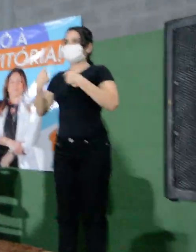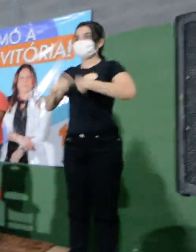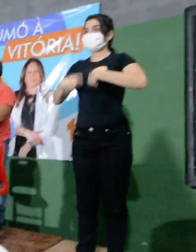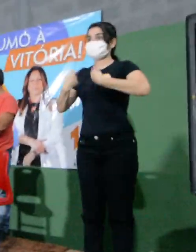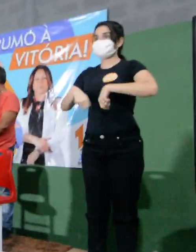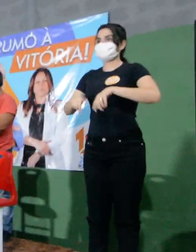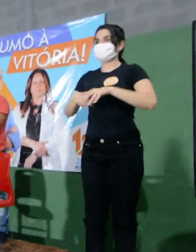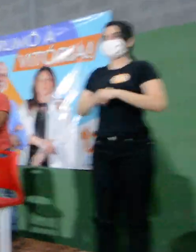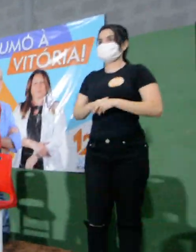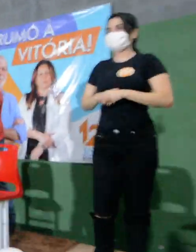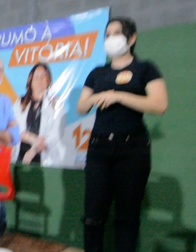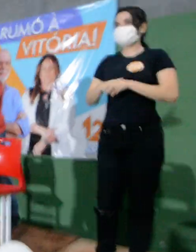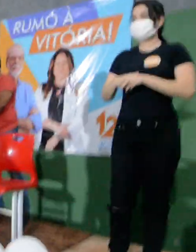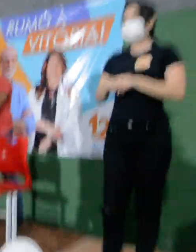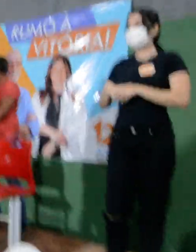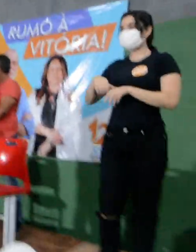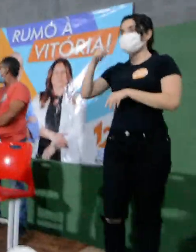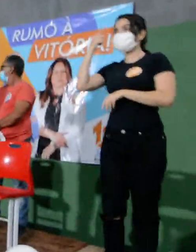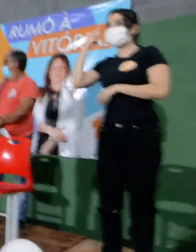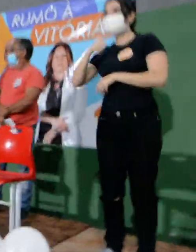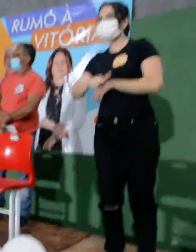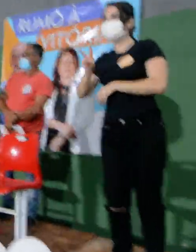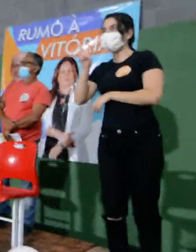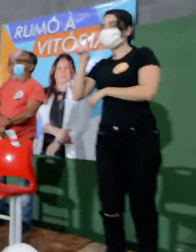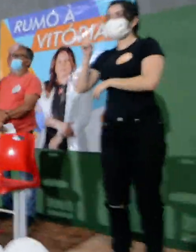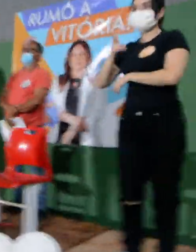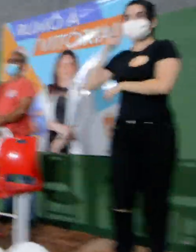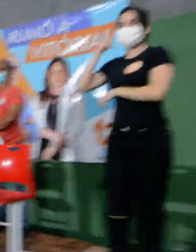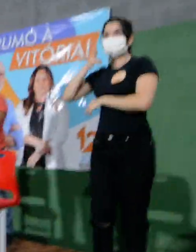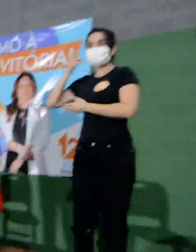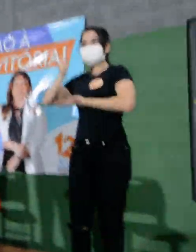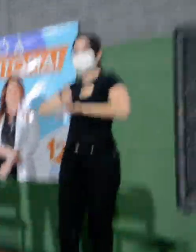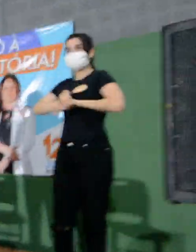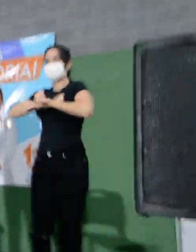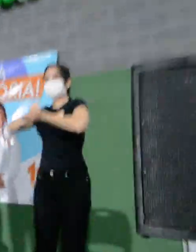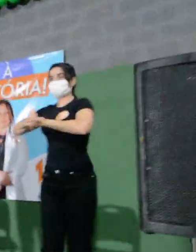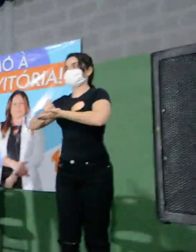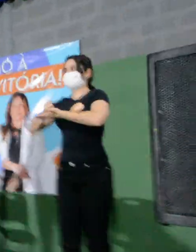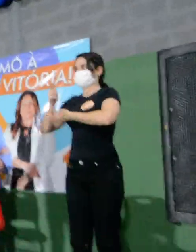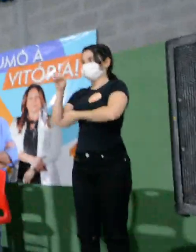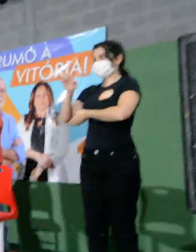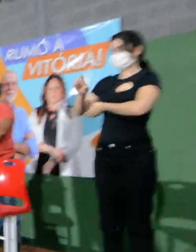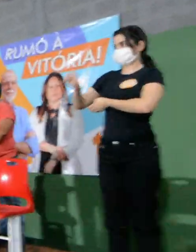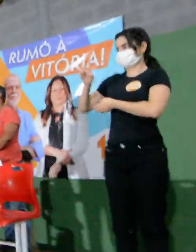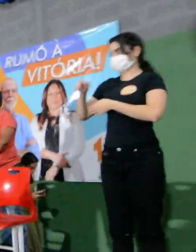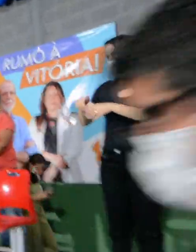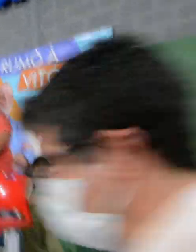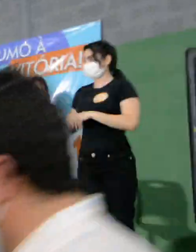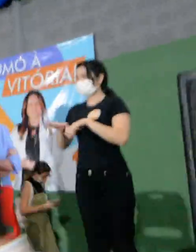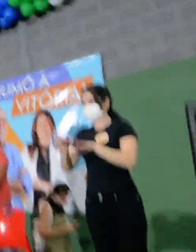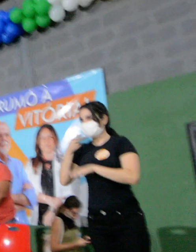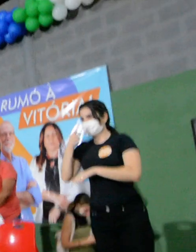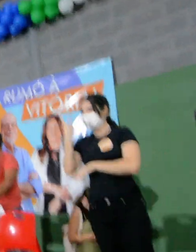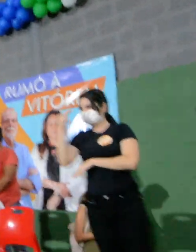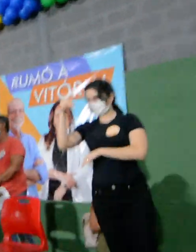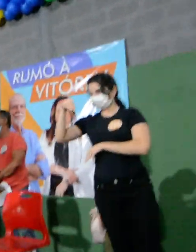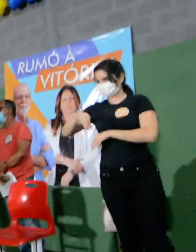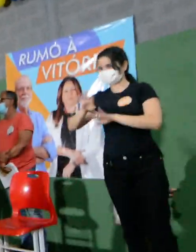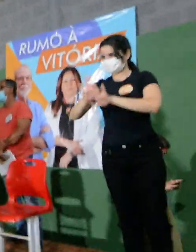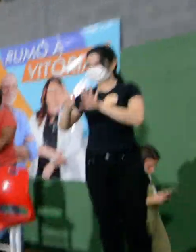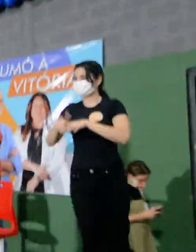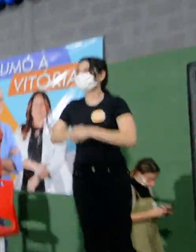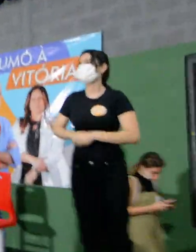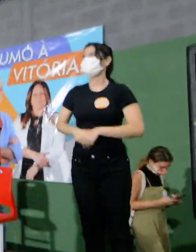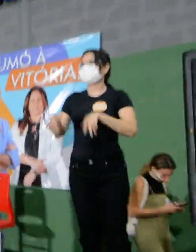B para que faça maior número de vereadores possível bom já falei mais de 2 minutos que a paz seja